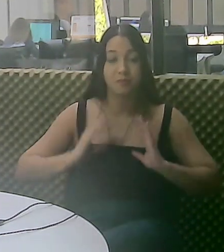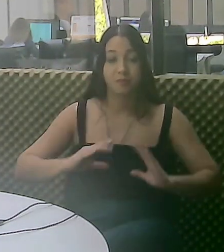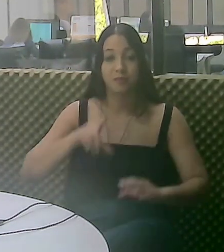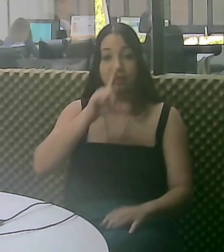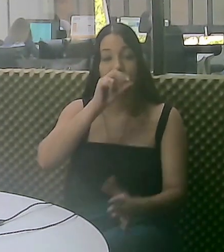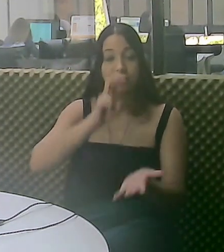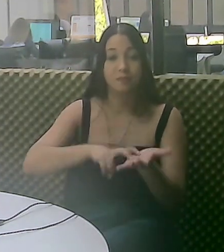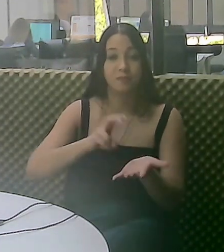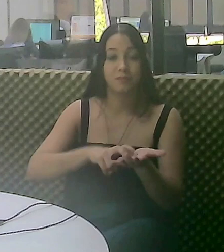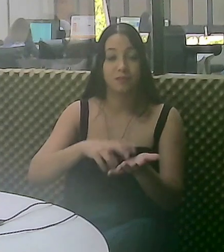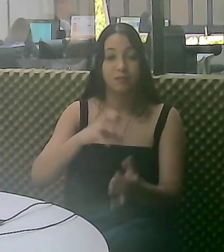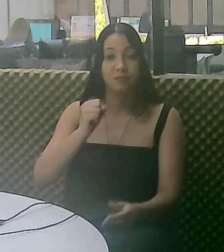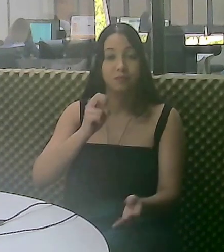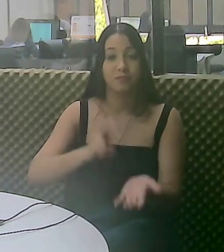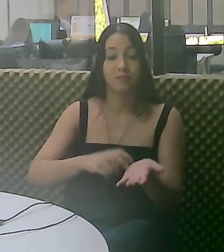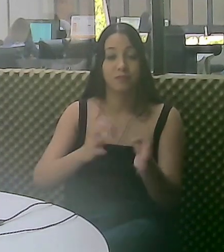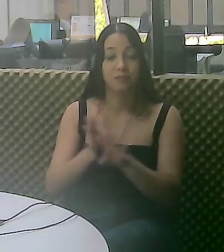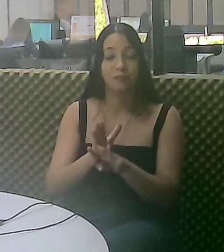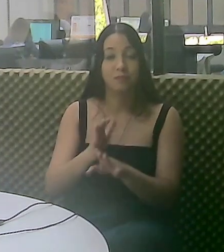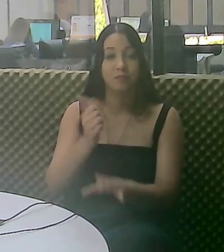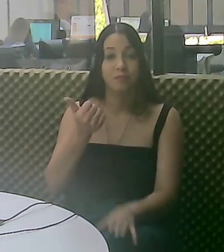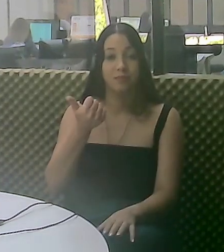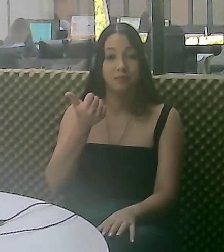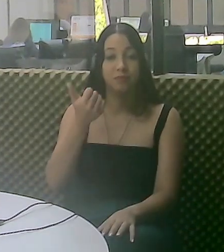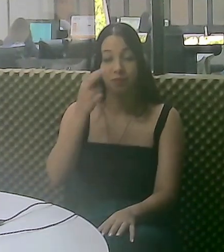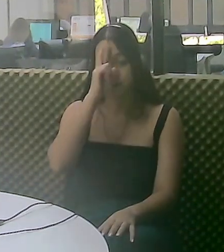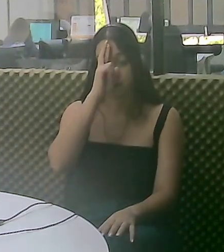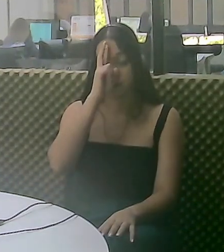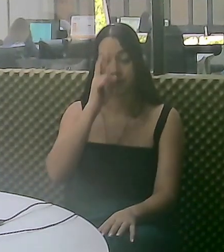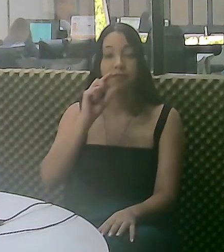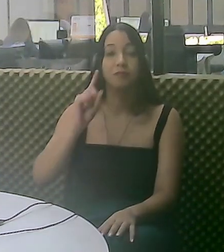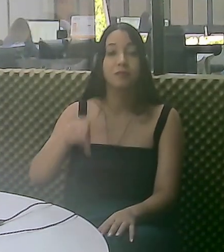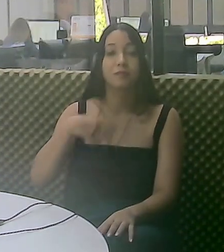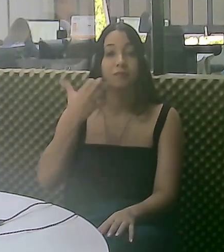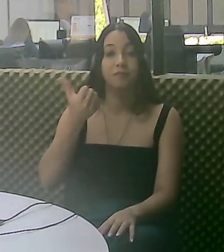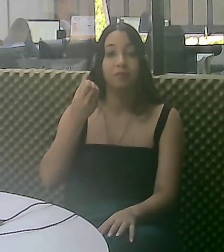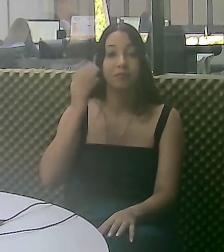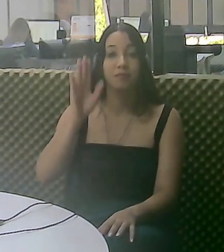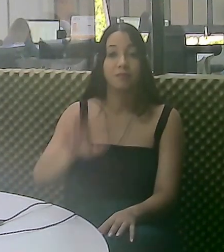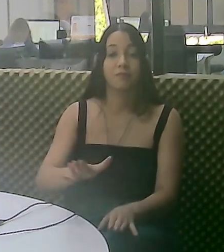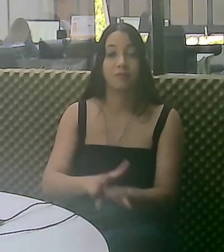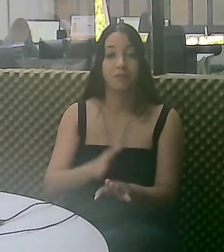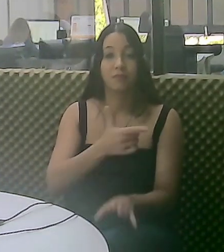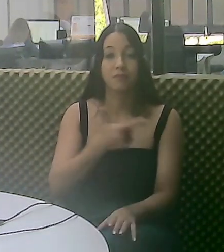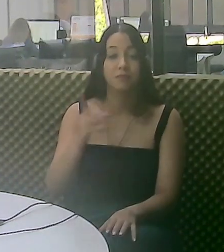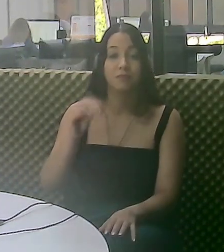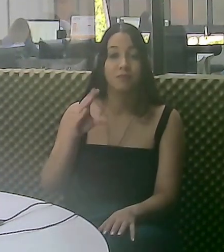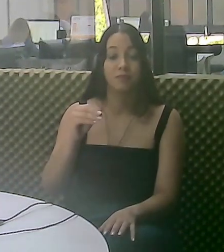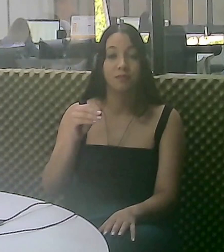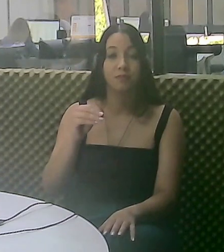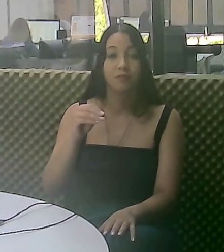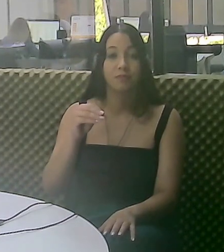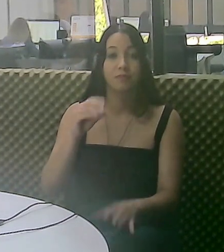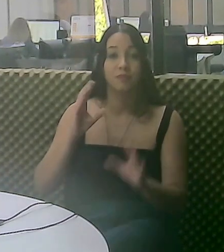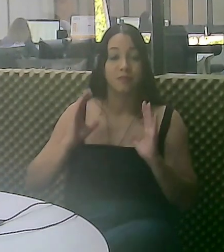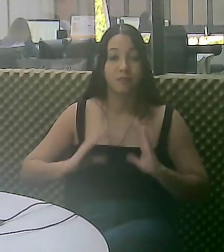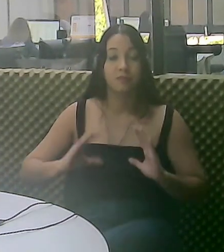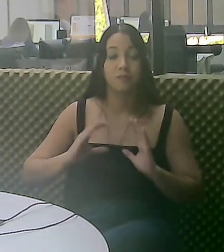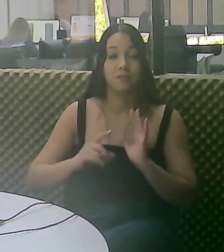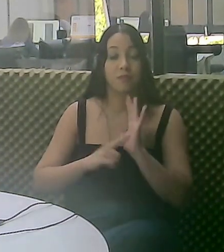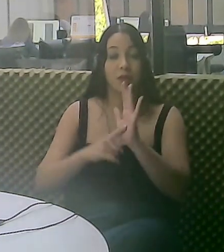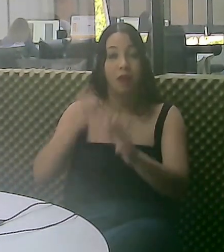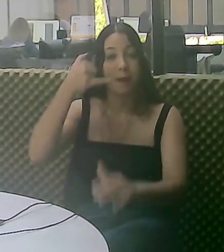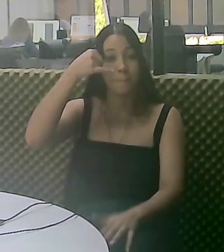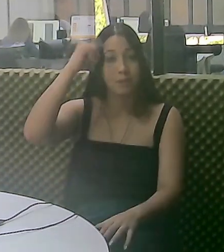pela manhã, das 8 da manhã ao meio-dia. Depois, das 4 da tarde às 10 da noite, segue estacionado no Parque de Exposições